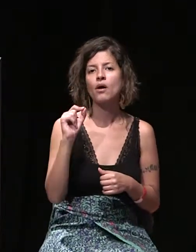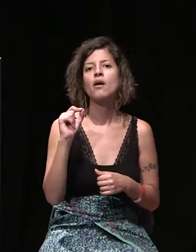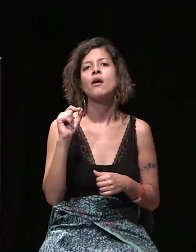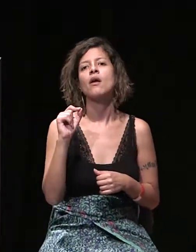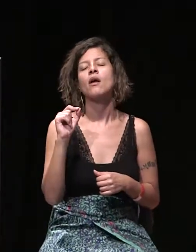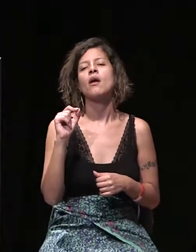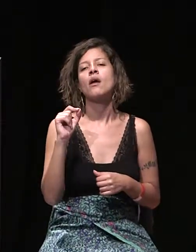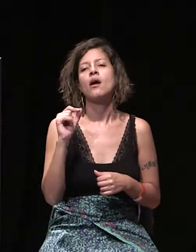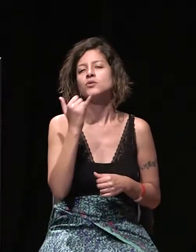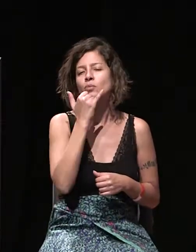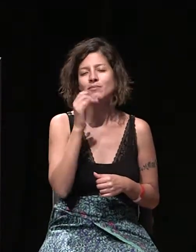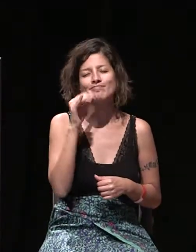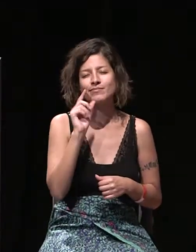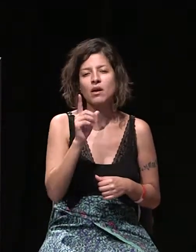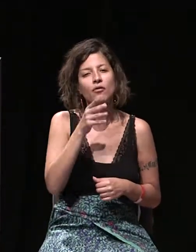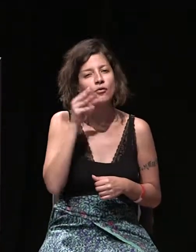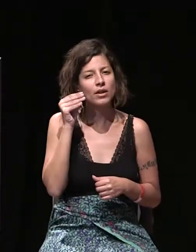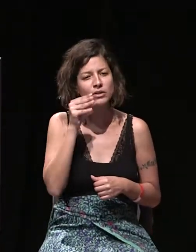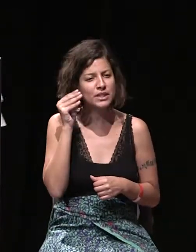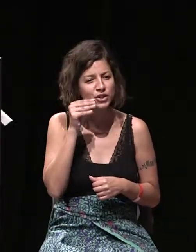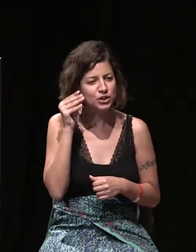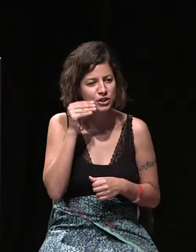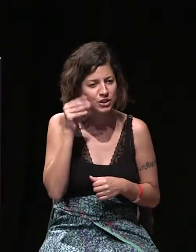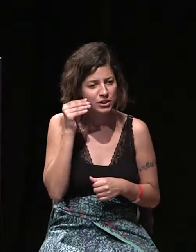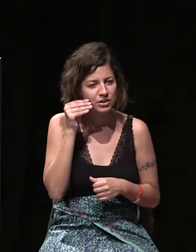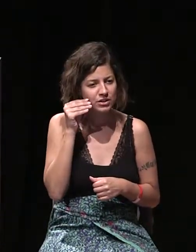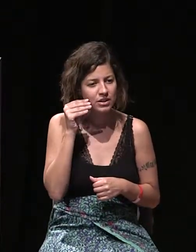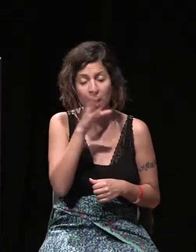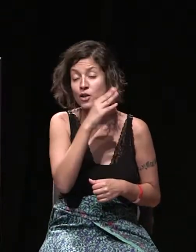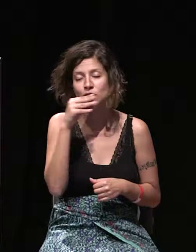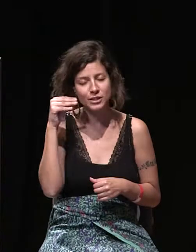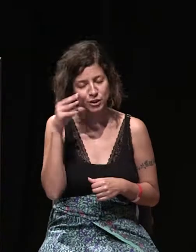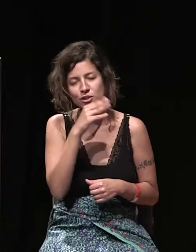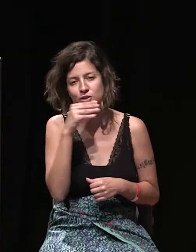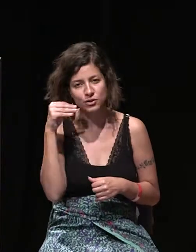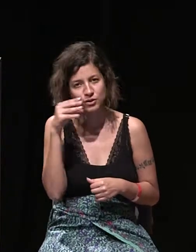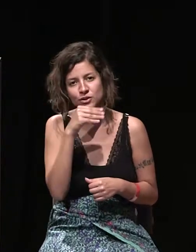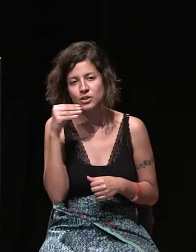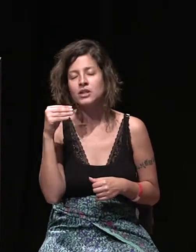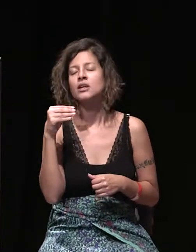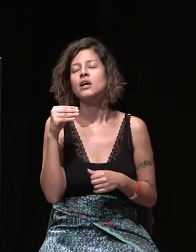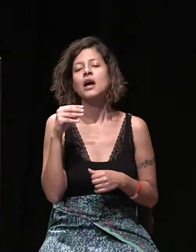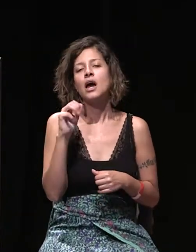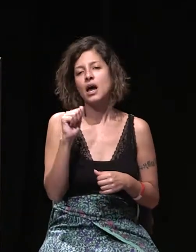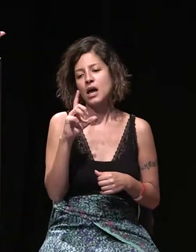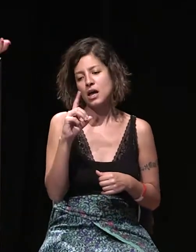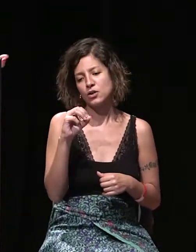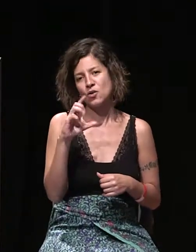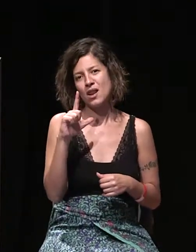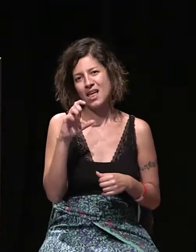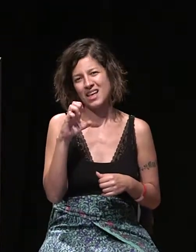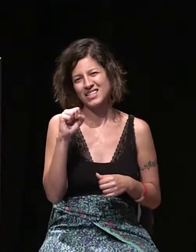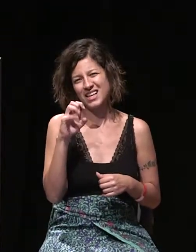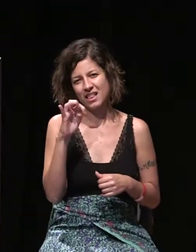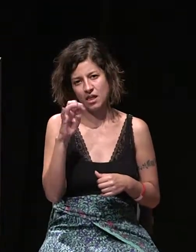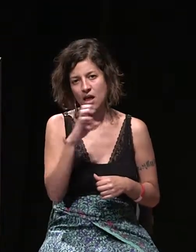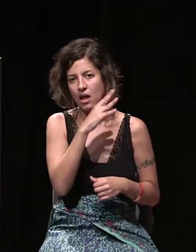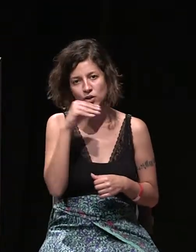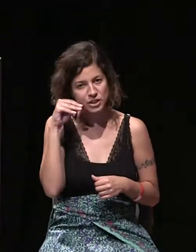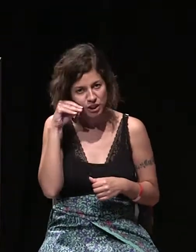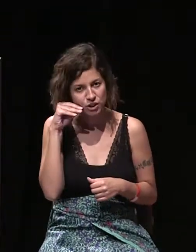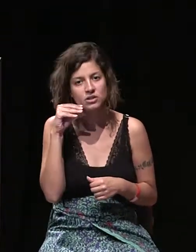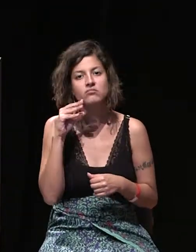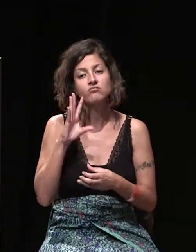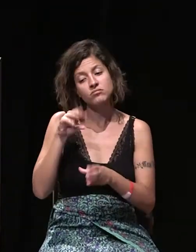somente da gravidez, mas da violência, do bullying e de muitas outras problemas que você se enfrenta na